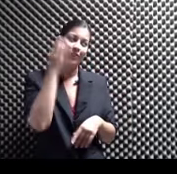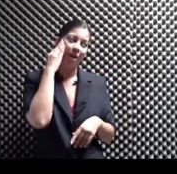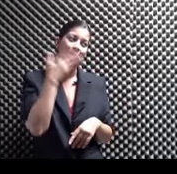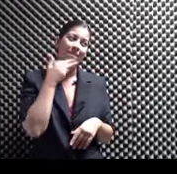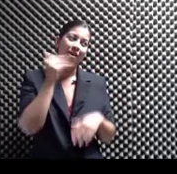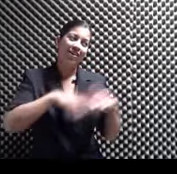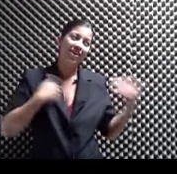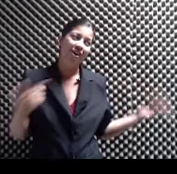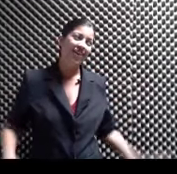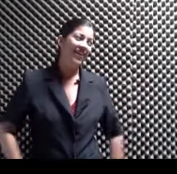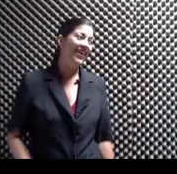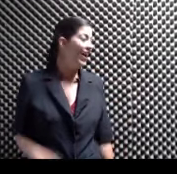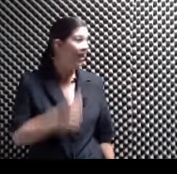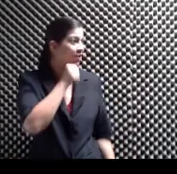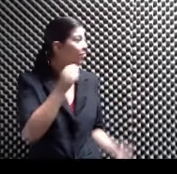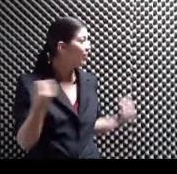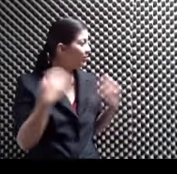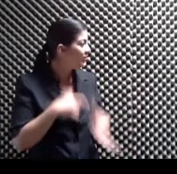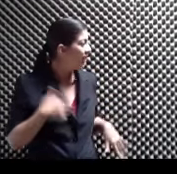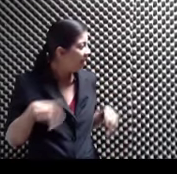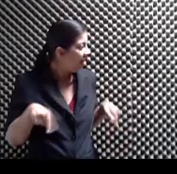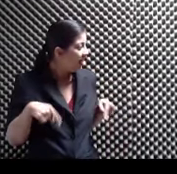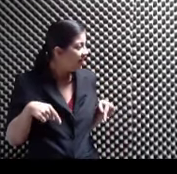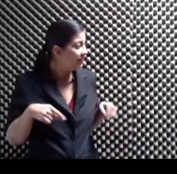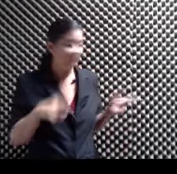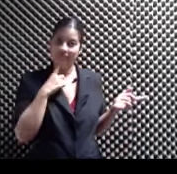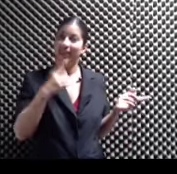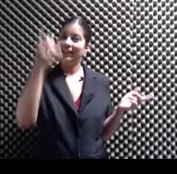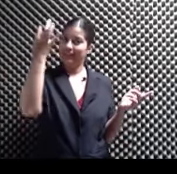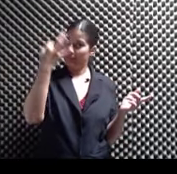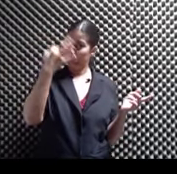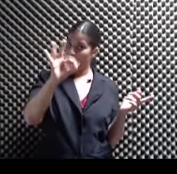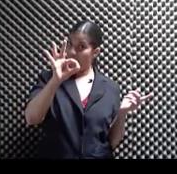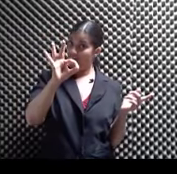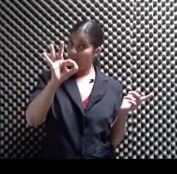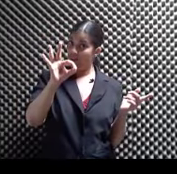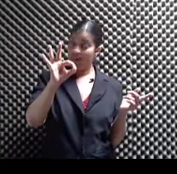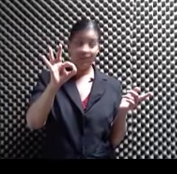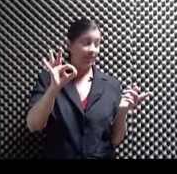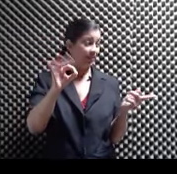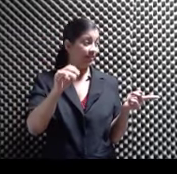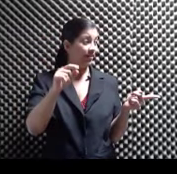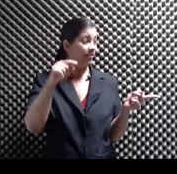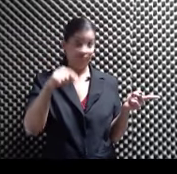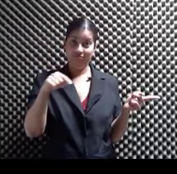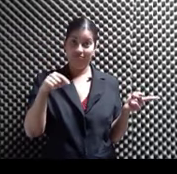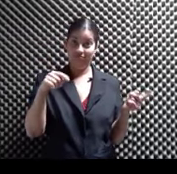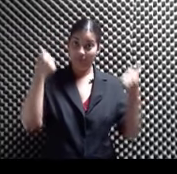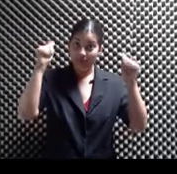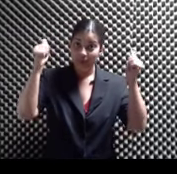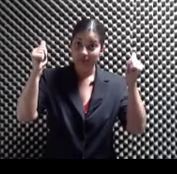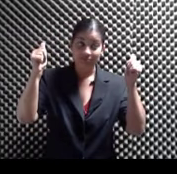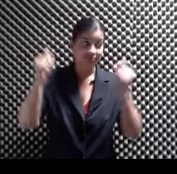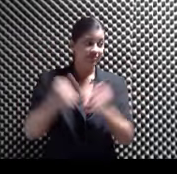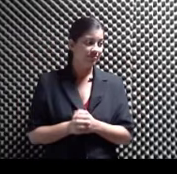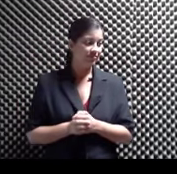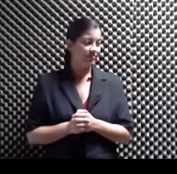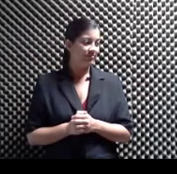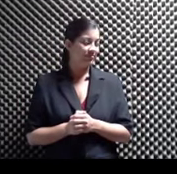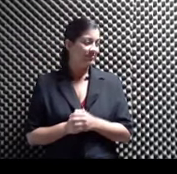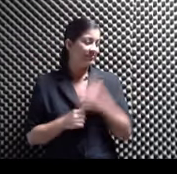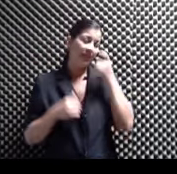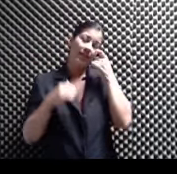lo sabes. Mira, no me pongas nerviosa. Esto es el 19 de aquí, del mes de abril. Sí,